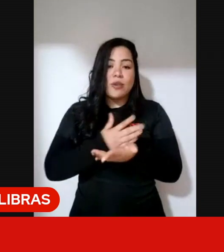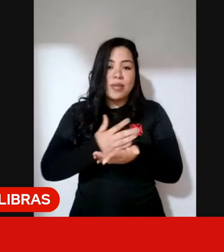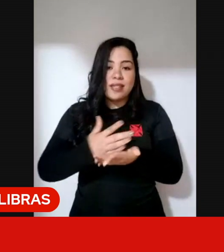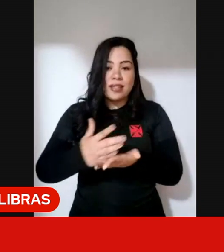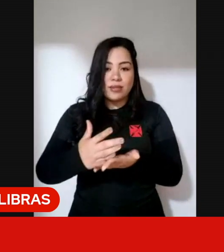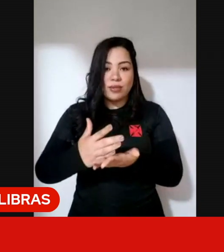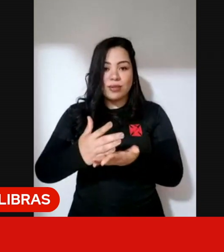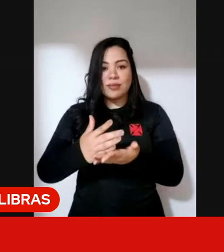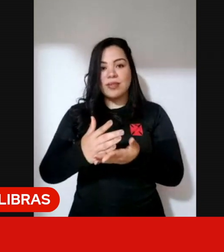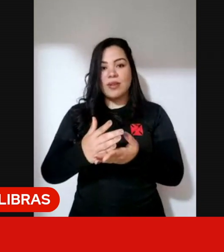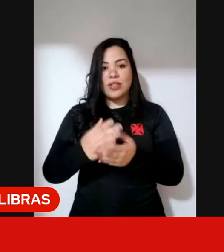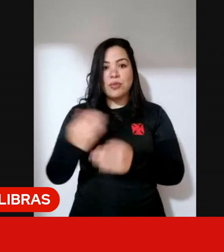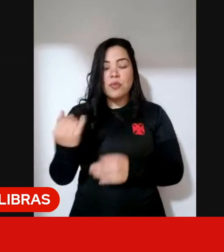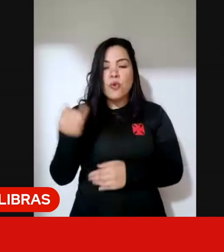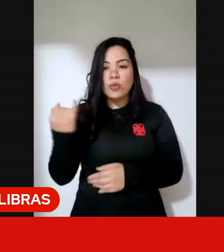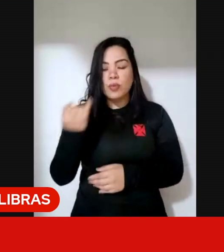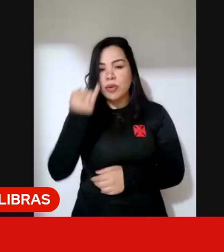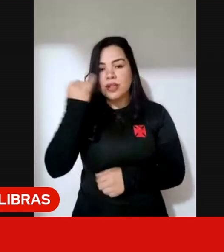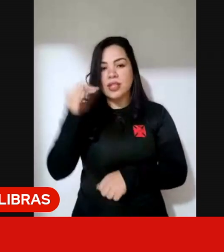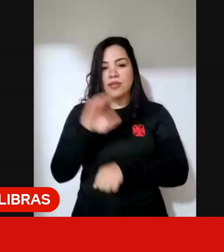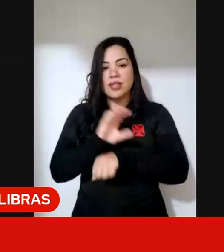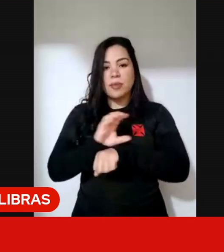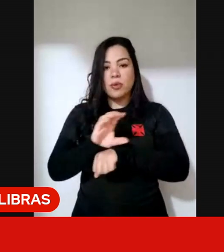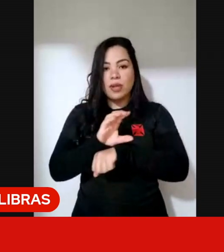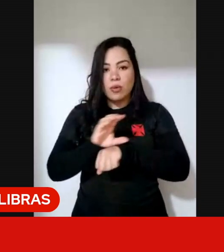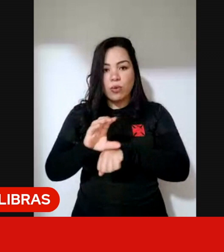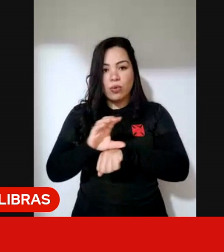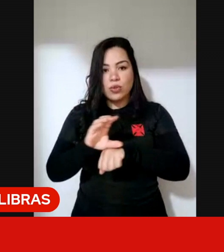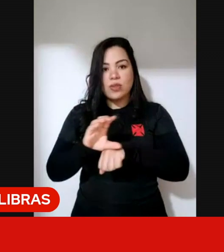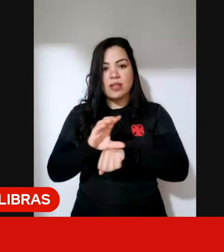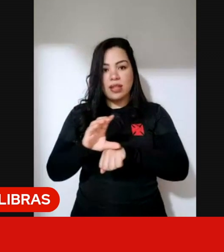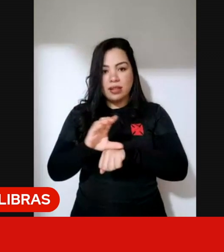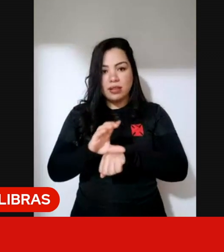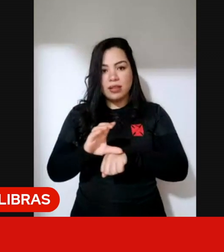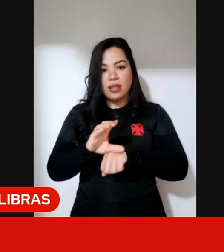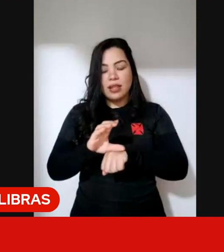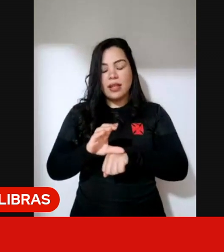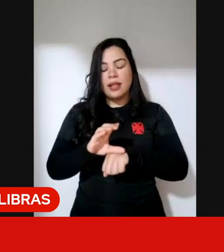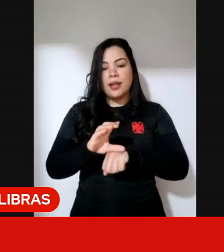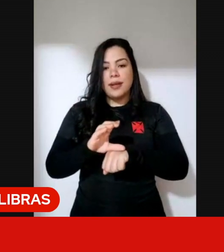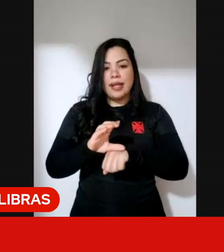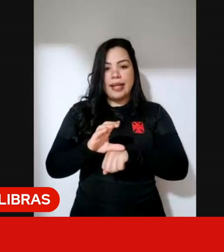Para quem está começando, eu acho muito importante você procurar um curso, sim.